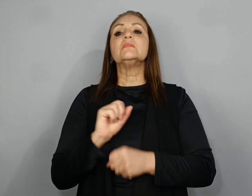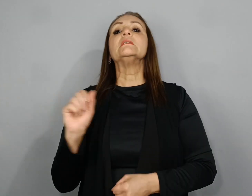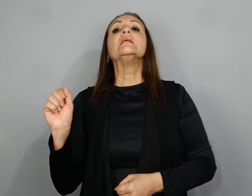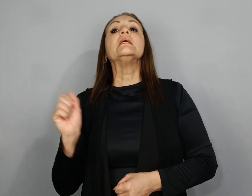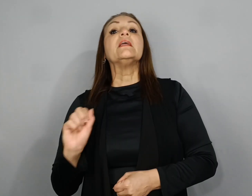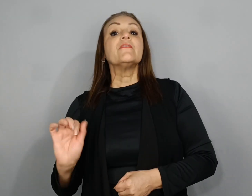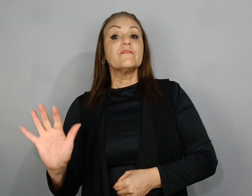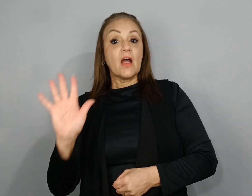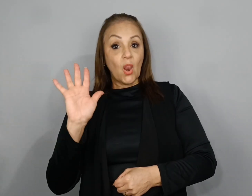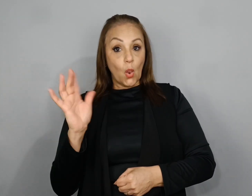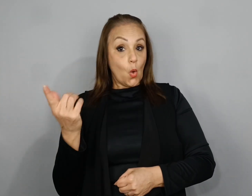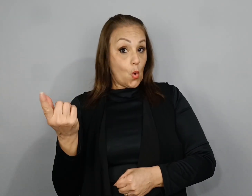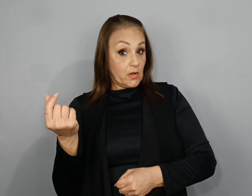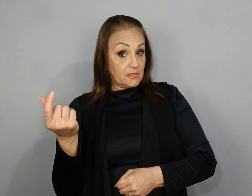respectivos.